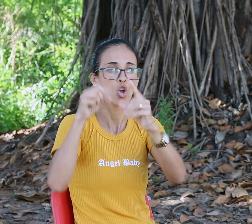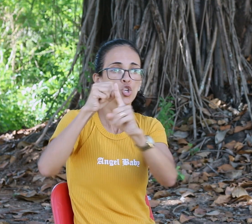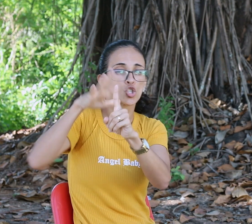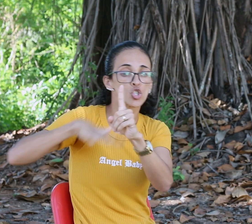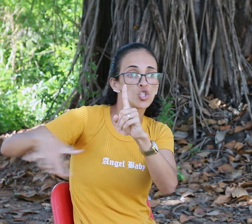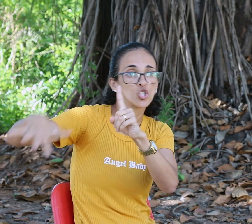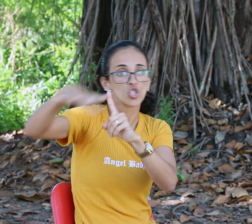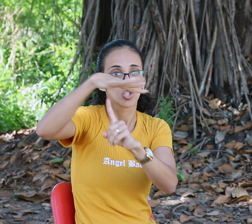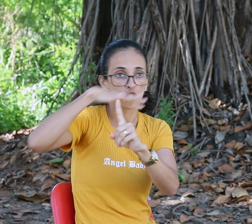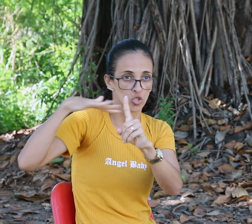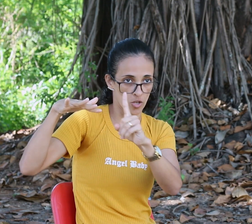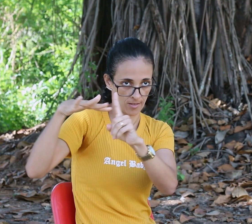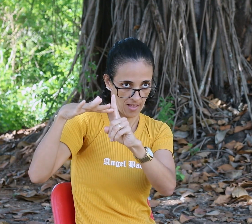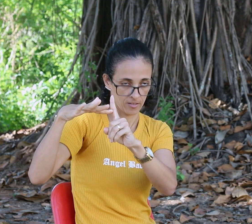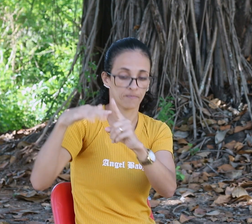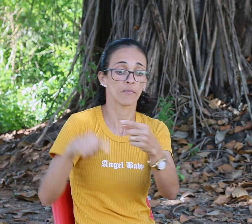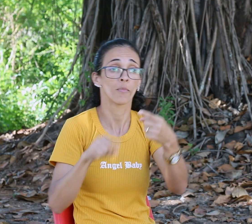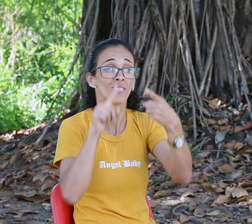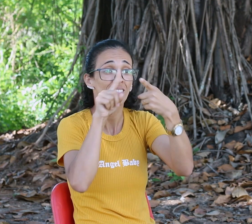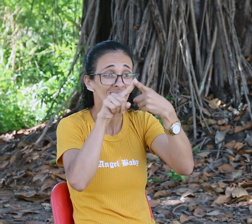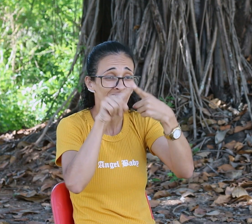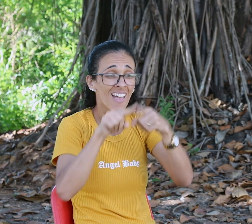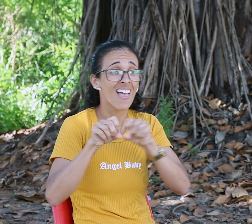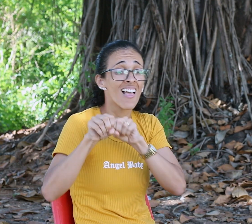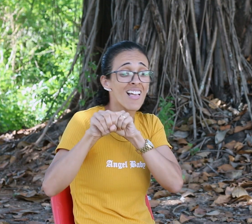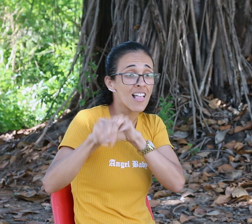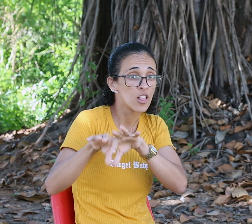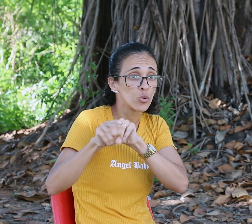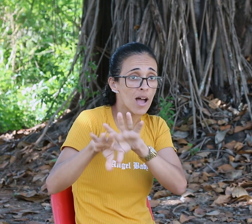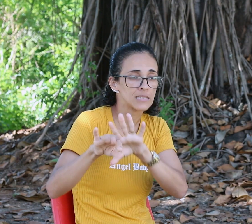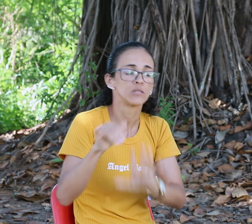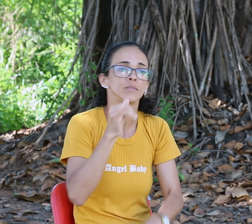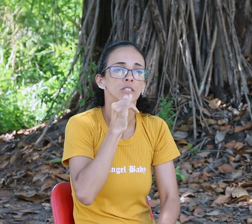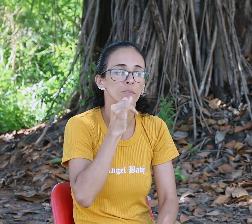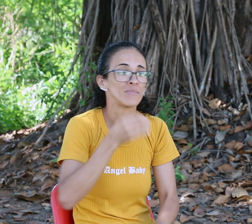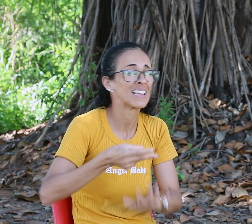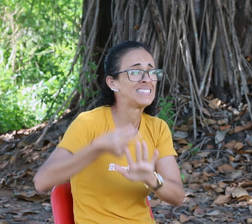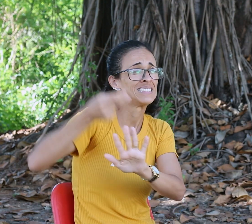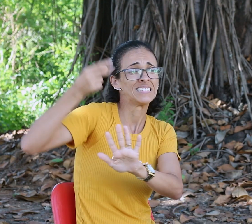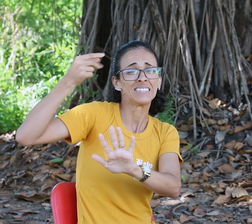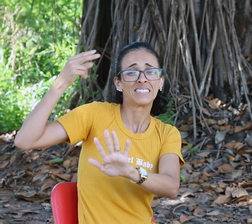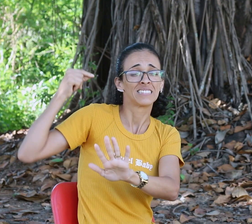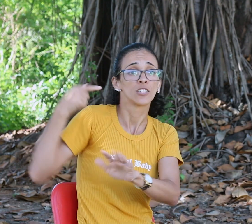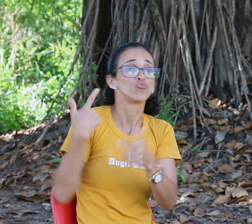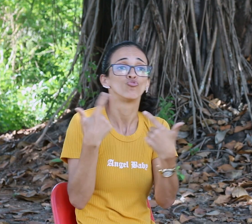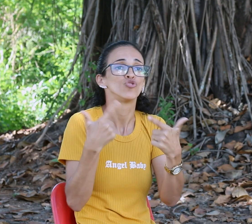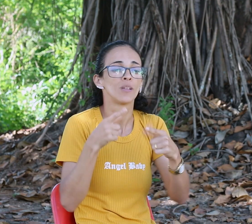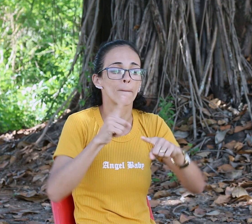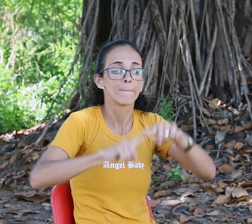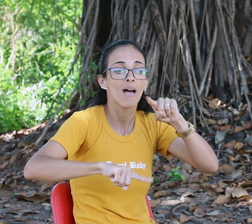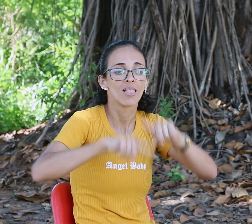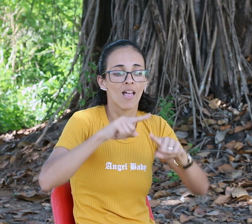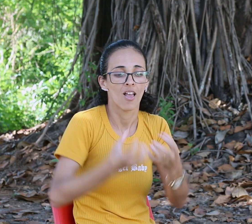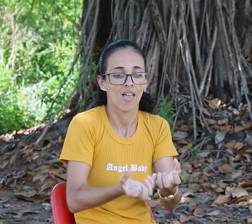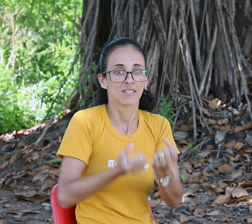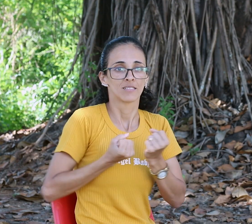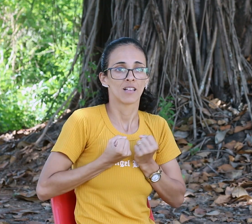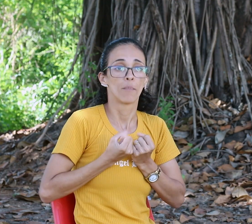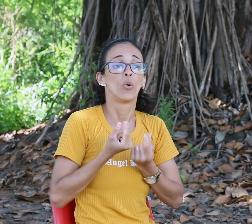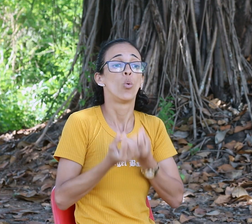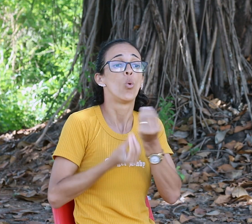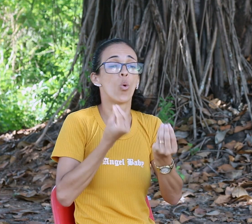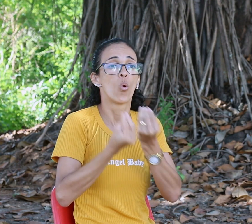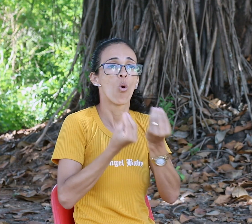na família e a sociedade, na educação principalmente, antigamente a gente não